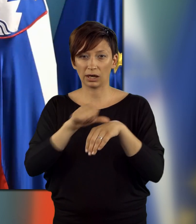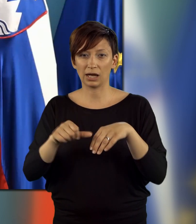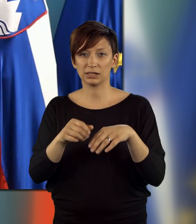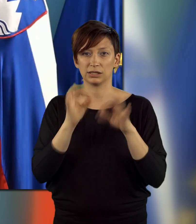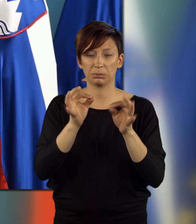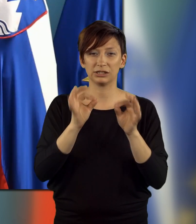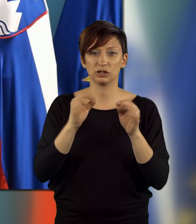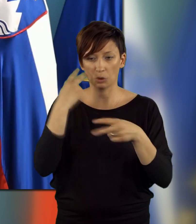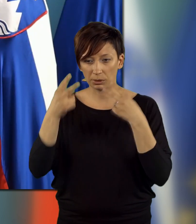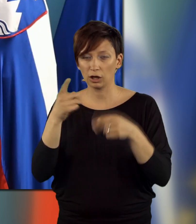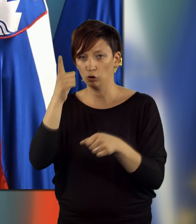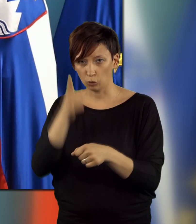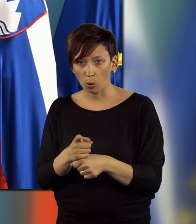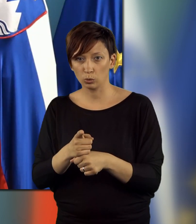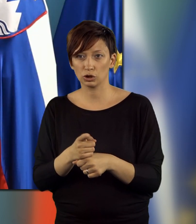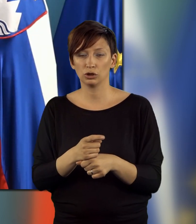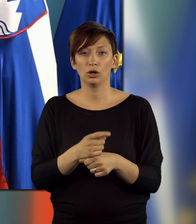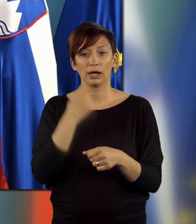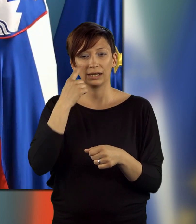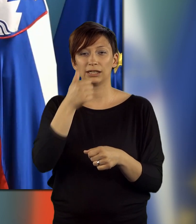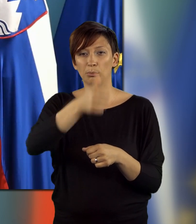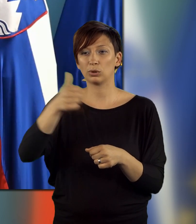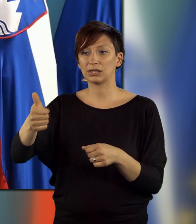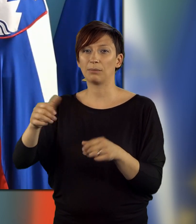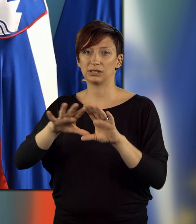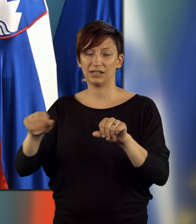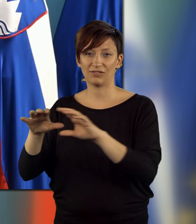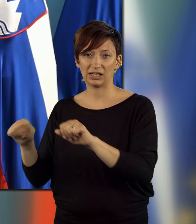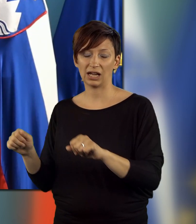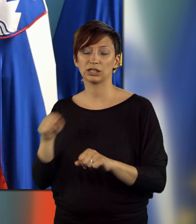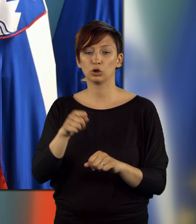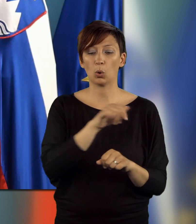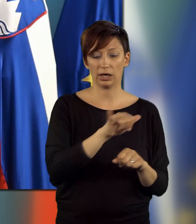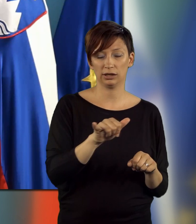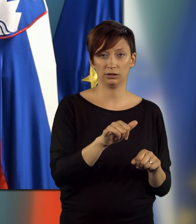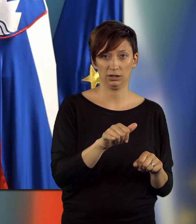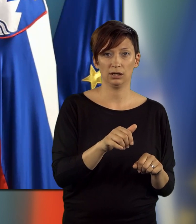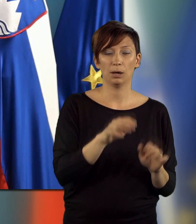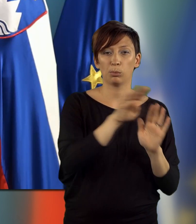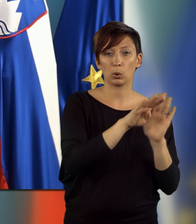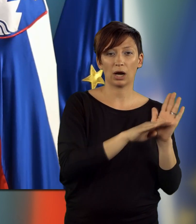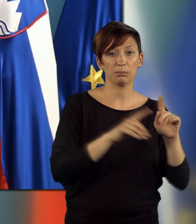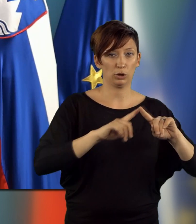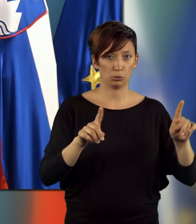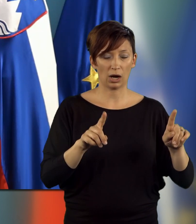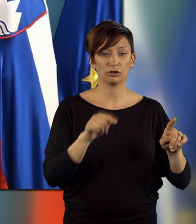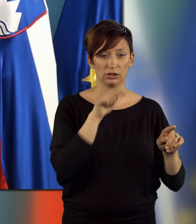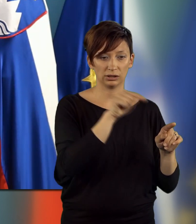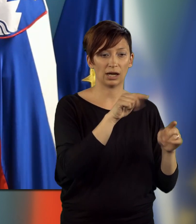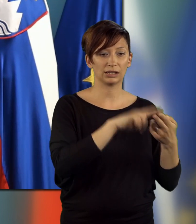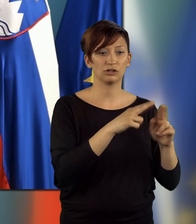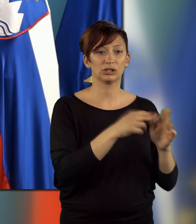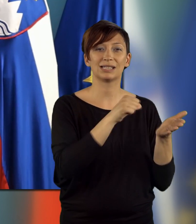in specialističnih pregledov po posameznih izvajalcih. Letošnji je pa zasnovan tako, da